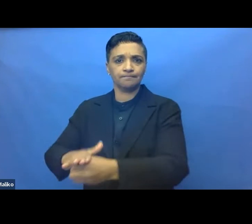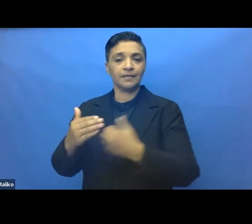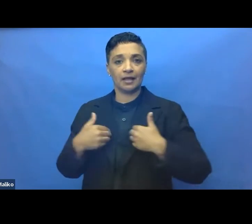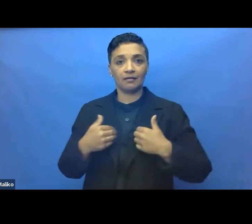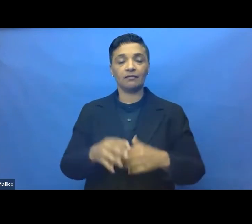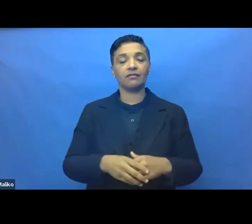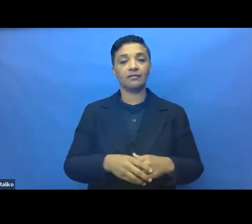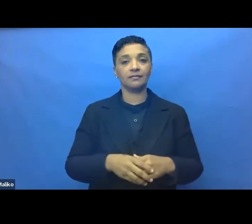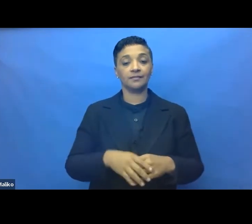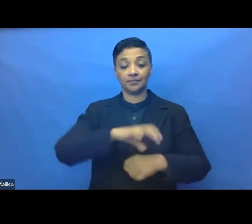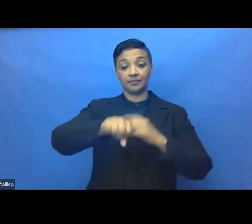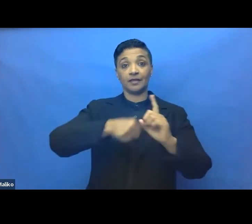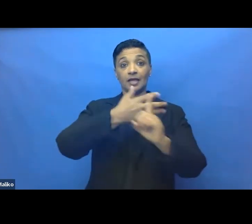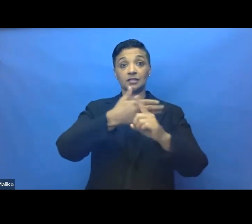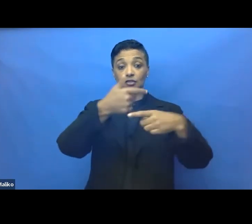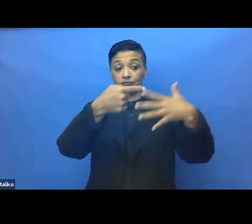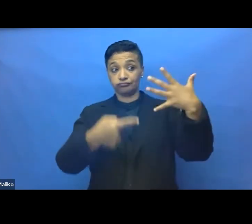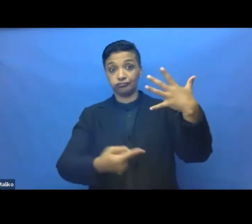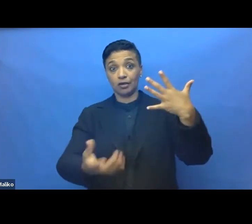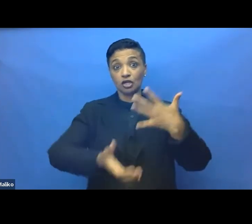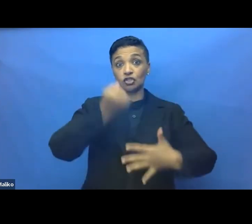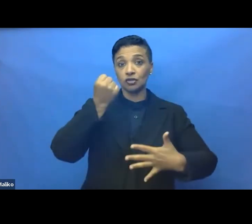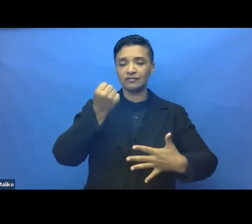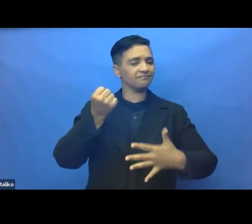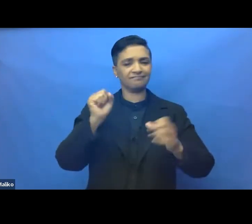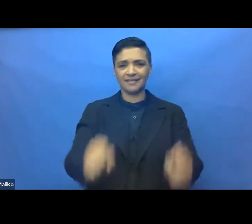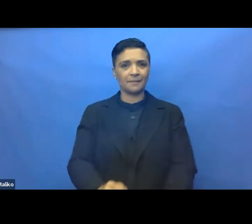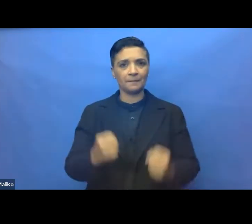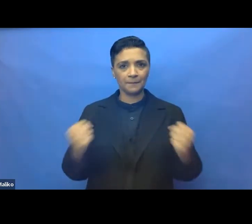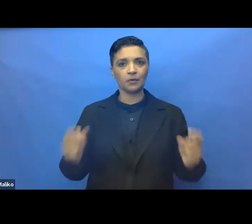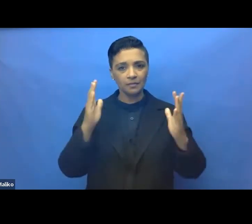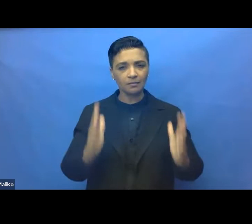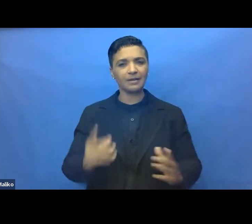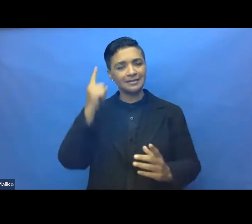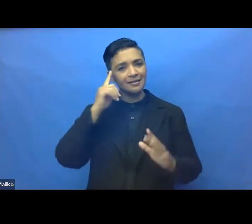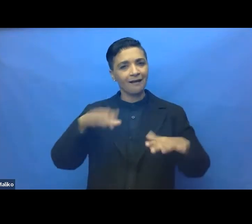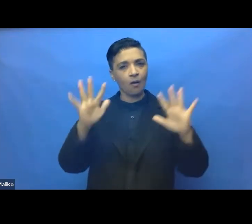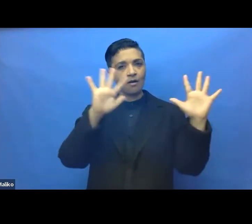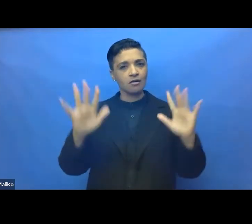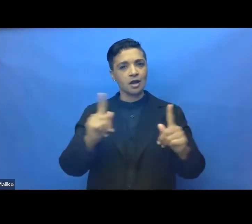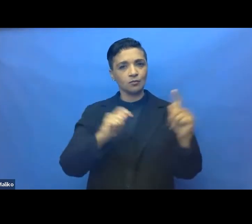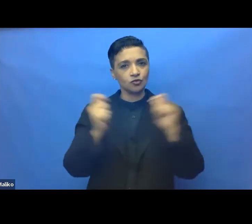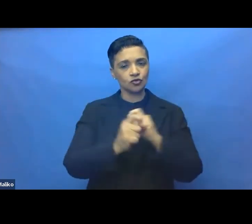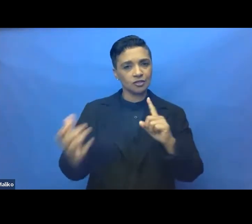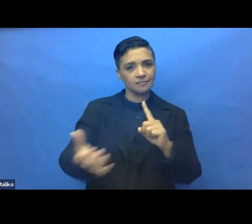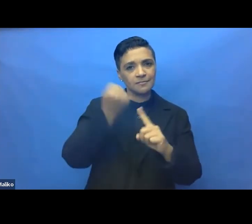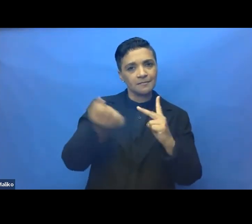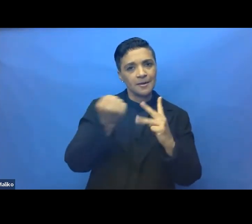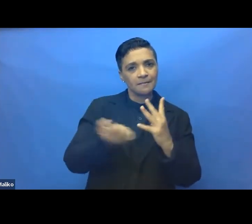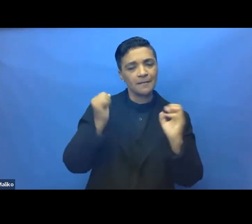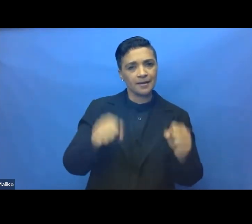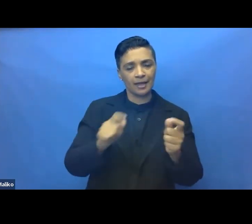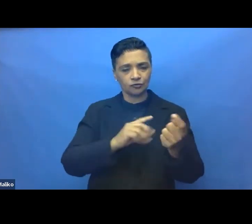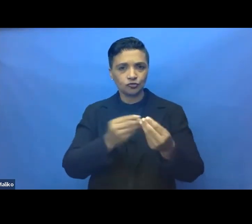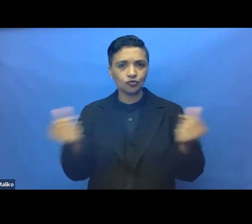crise. Nous ne serons pas à même de réaliser les ODD si nous ne nous attaquons pas aux causes profondes